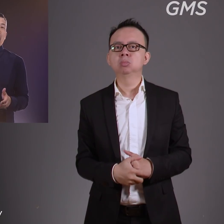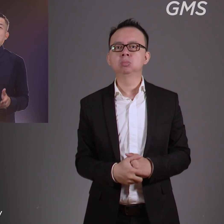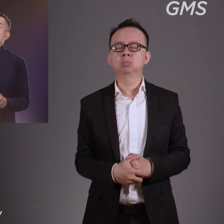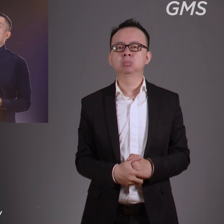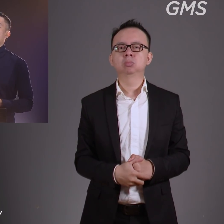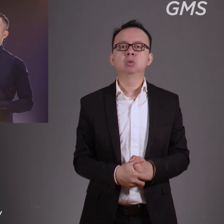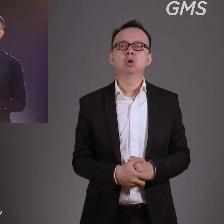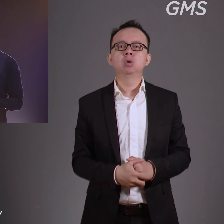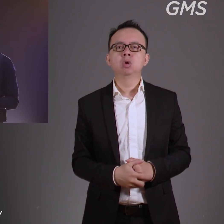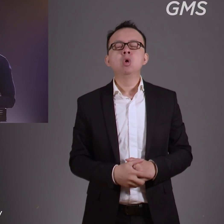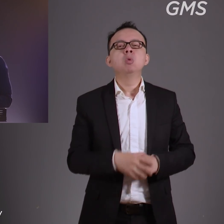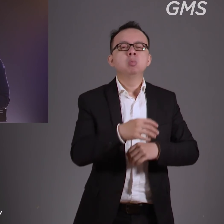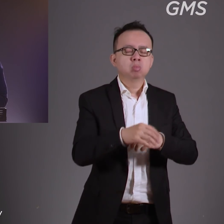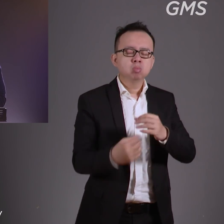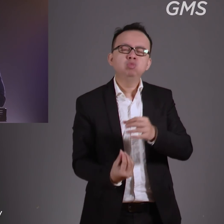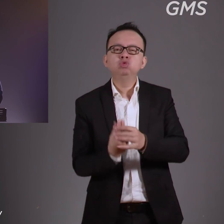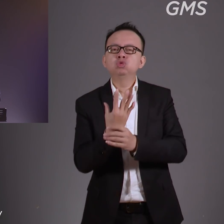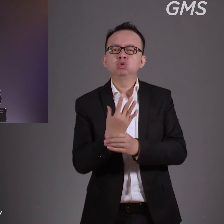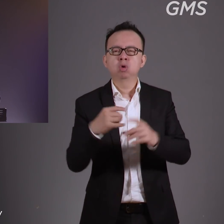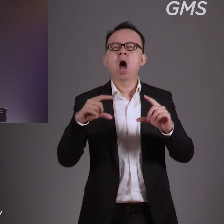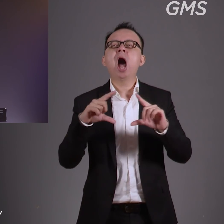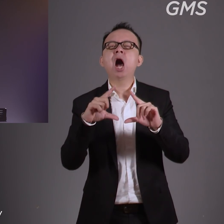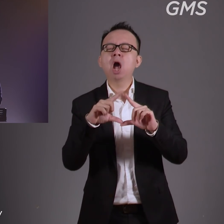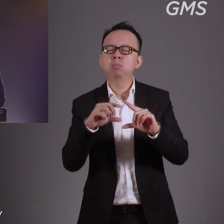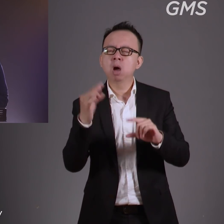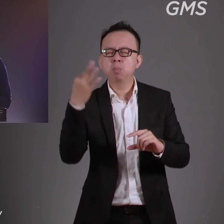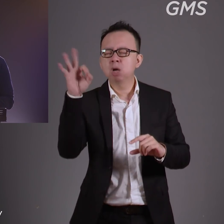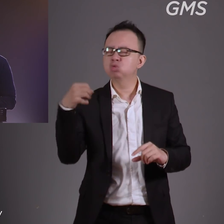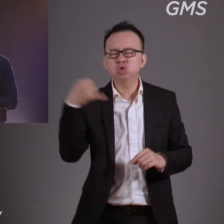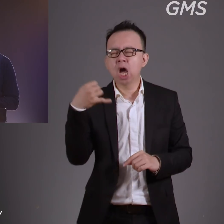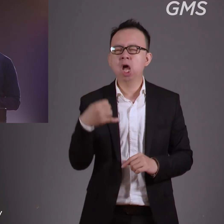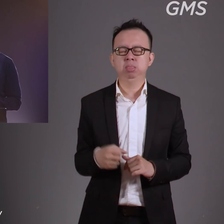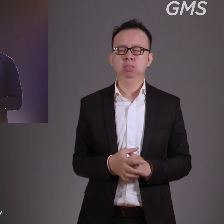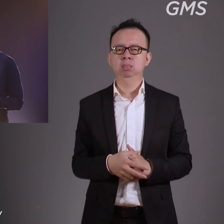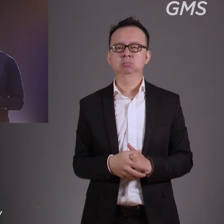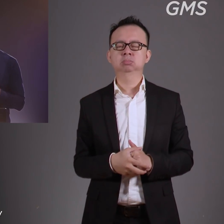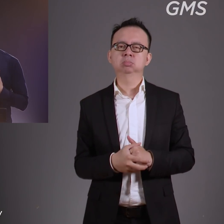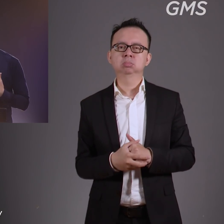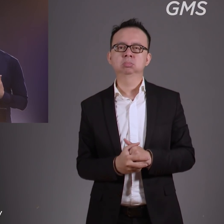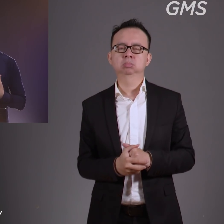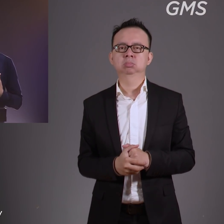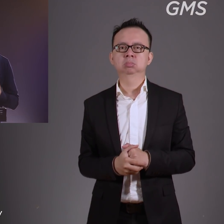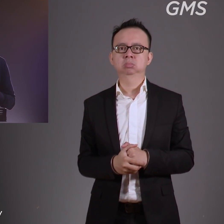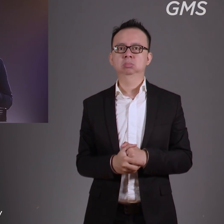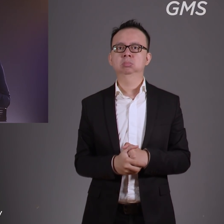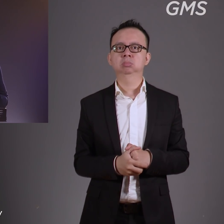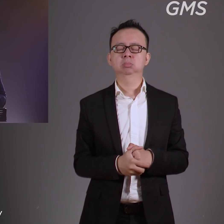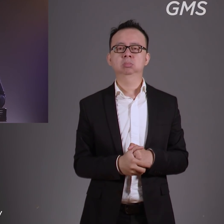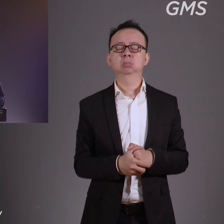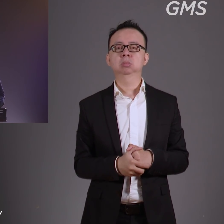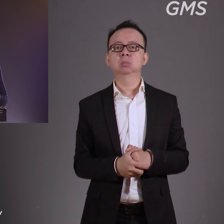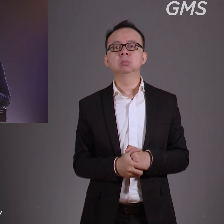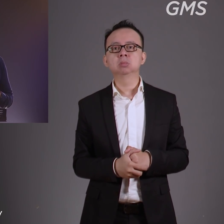satu agama kepercayaan juga. Tapi yang jadi Tuhan adalah dirinya sendiri. Ketika manusia